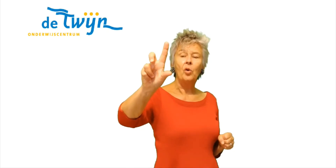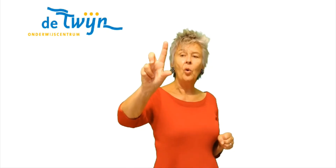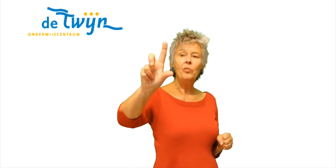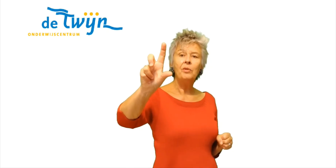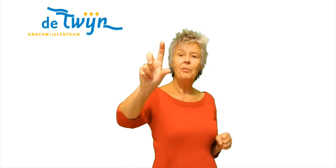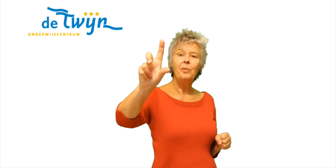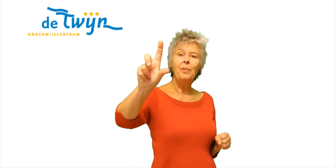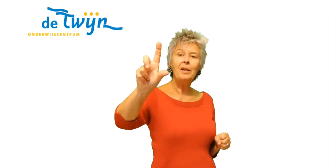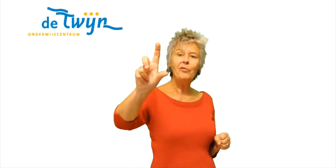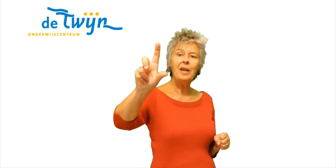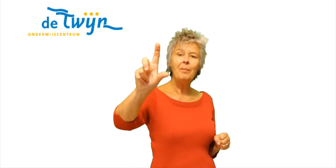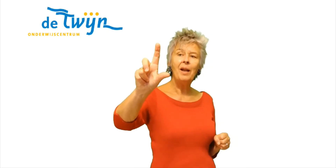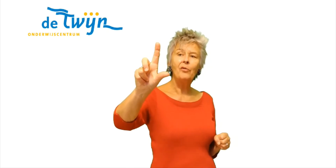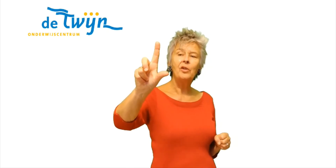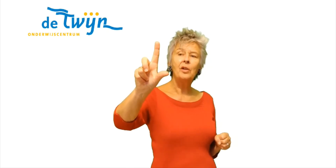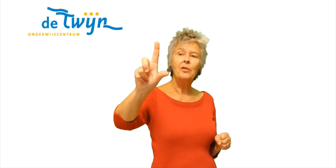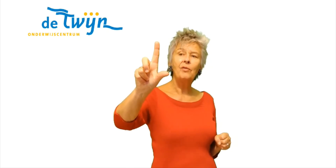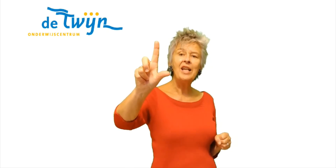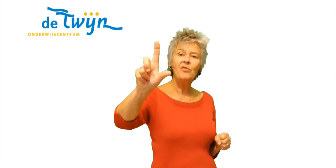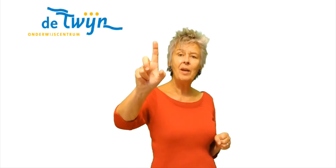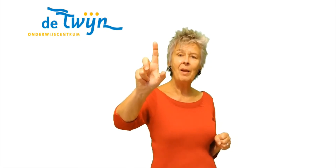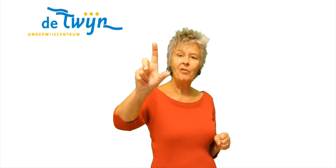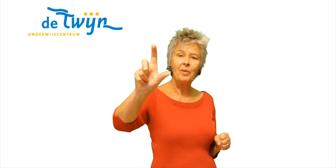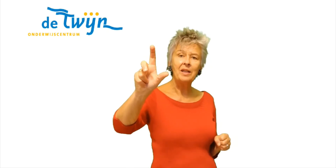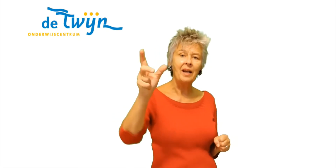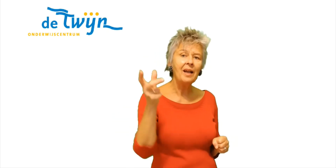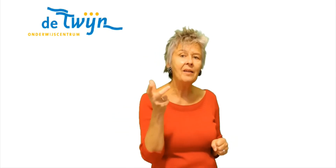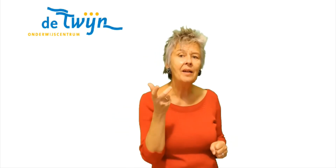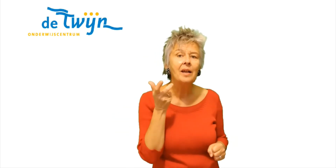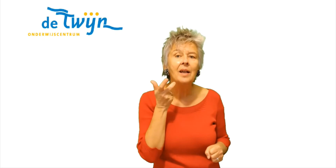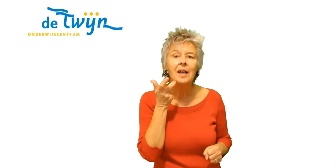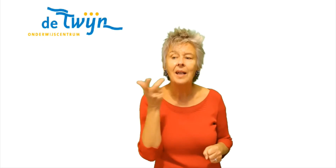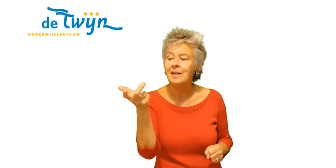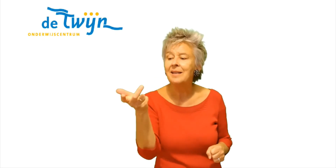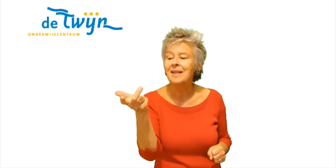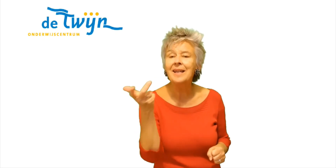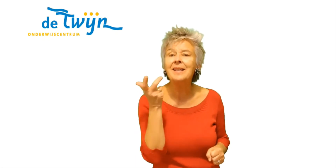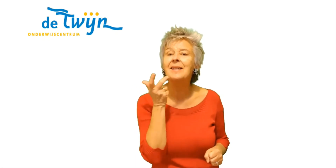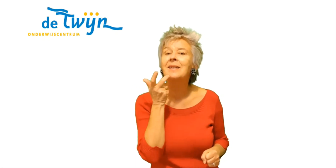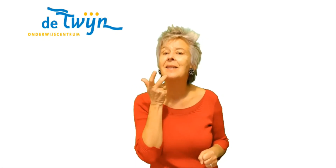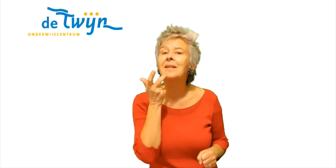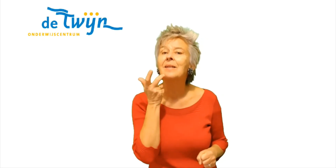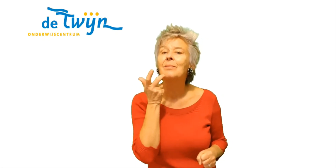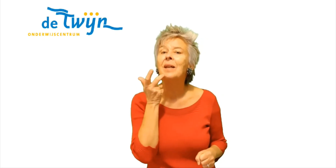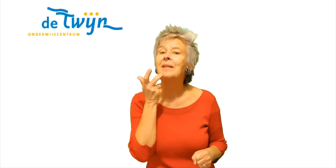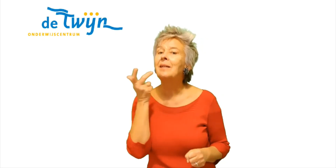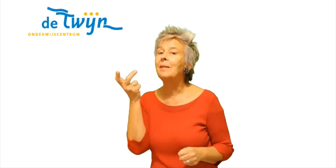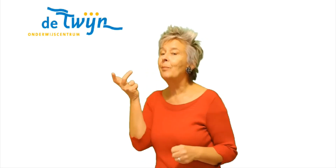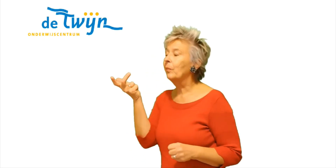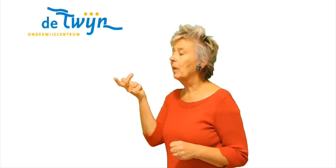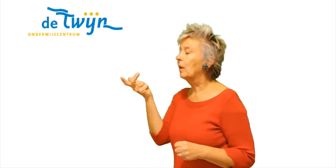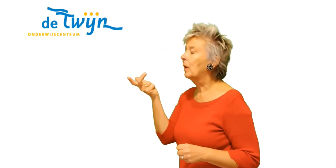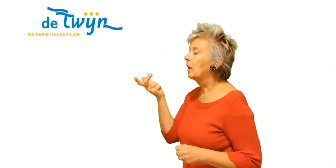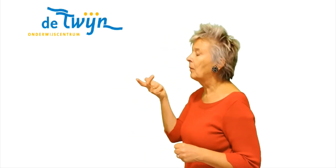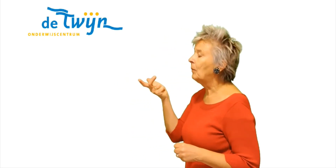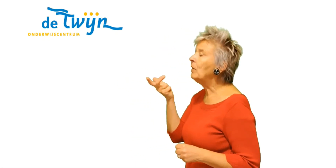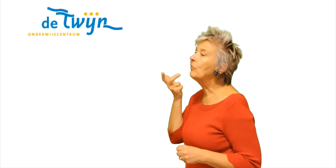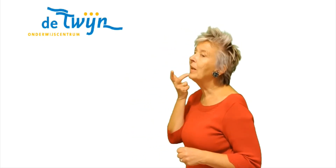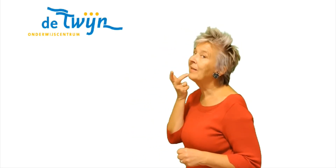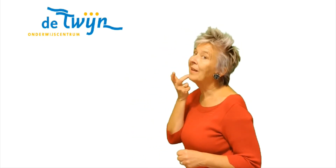Gekromd De mijsvinger blijft een beetje rechter En je tikt Met de middelvinger